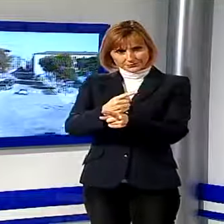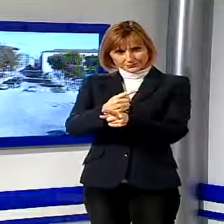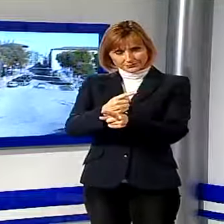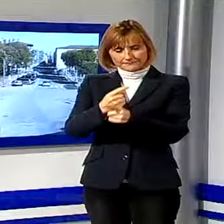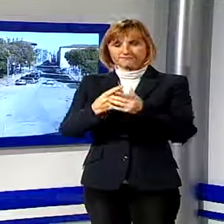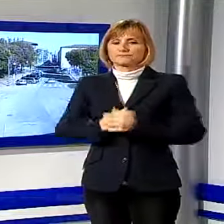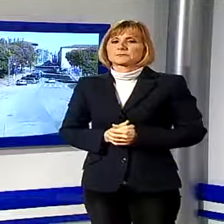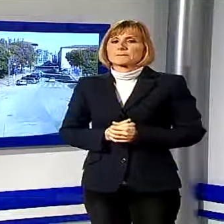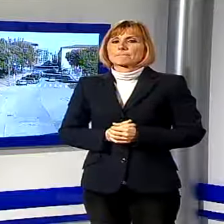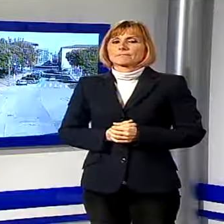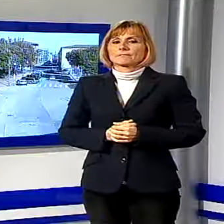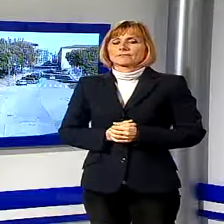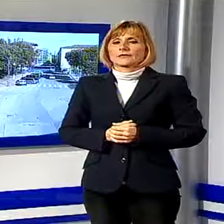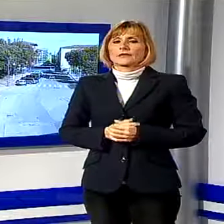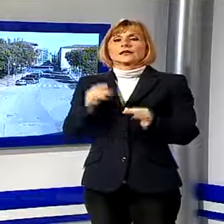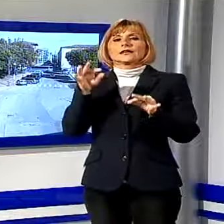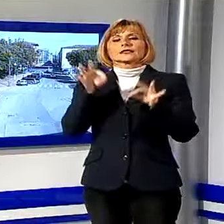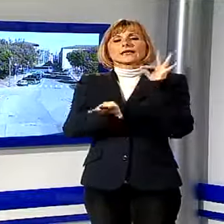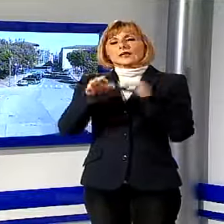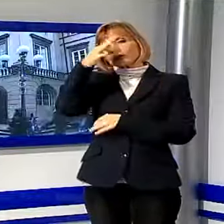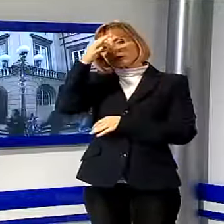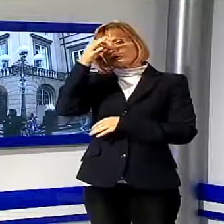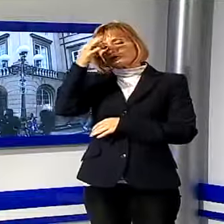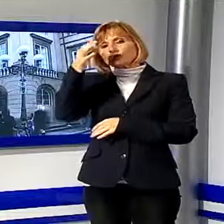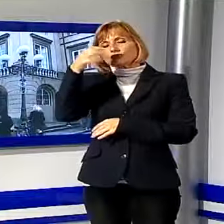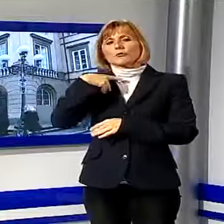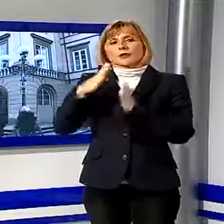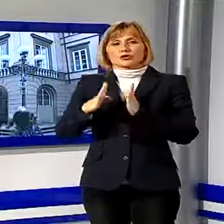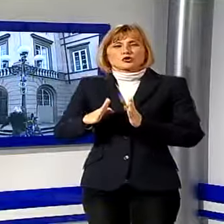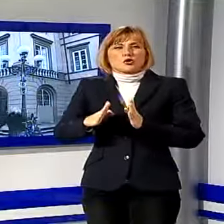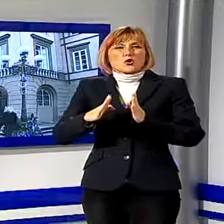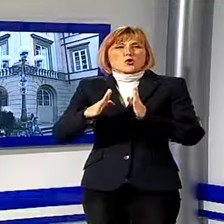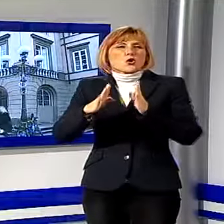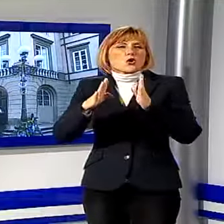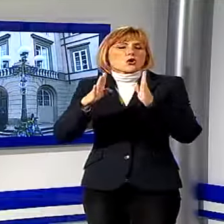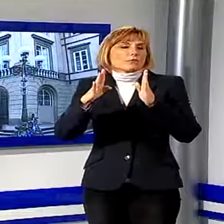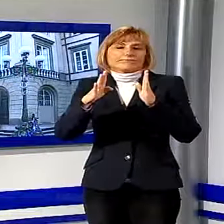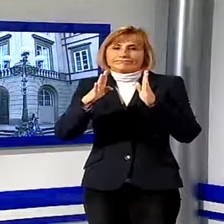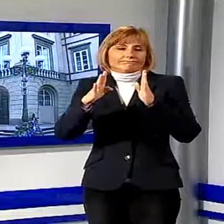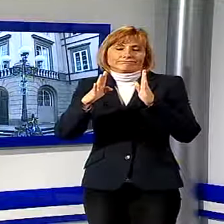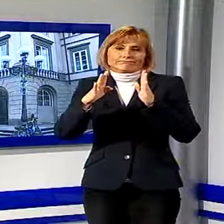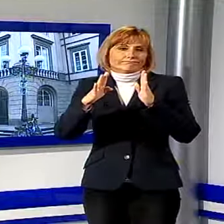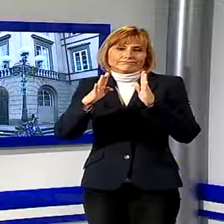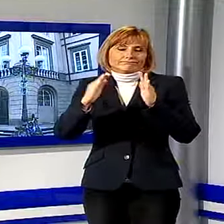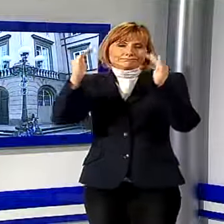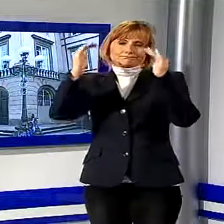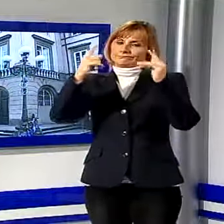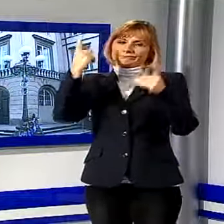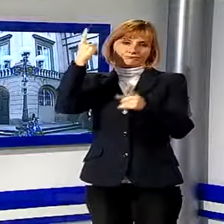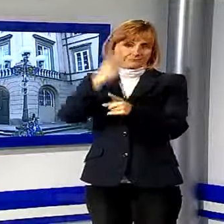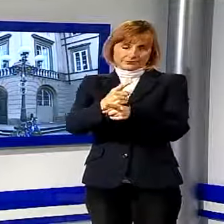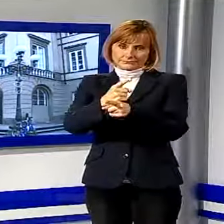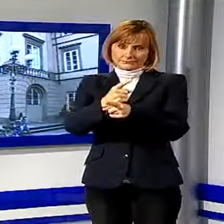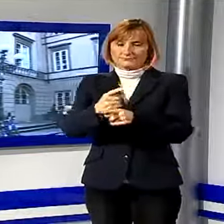piazza. Per il Teatro del Giglio stop all'innalzamento della torre scenica, ok invece ad una nuova progettazione di